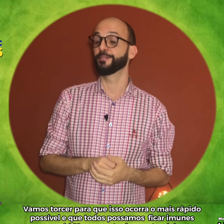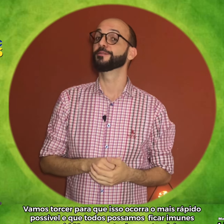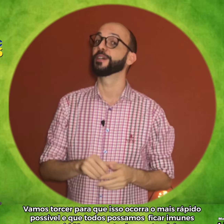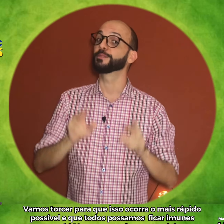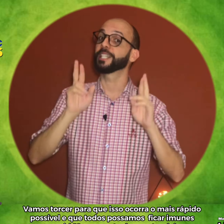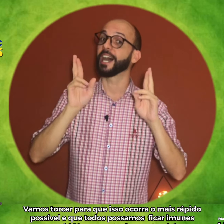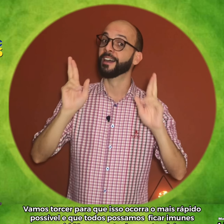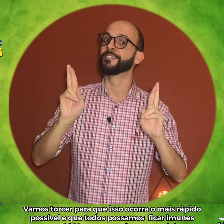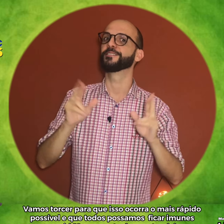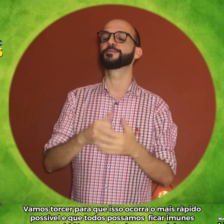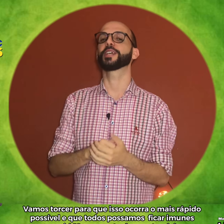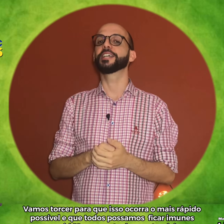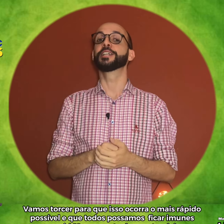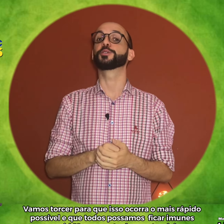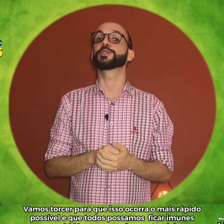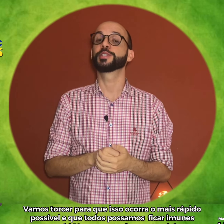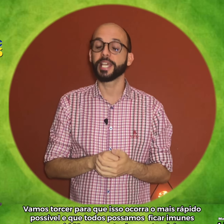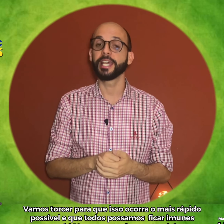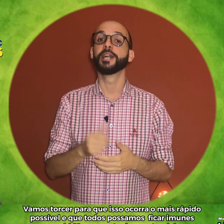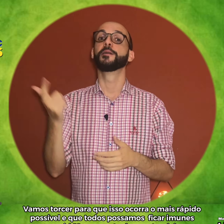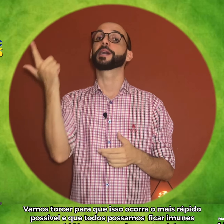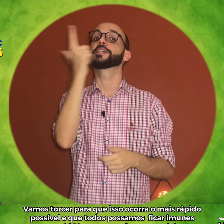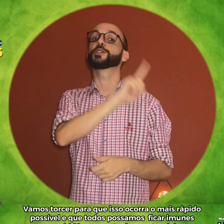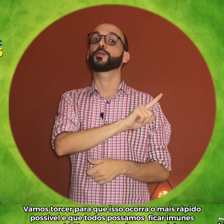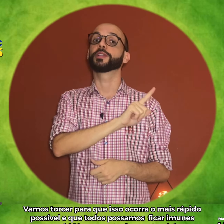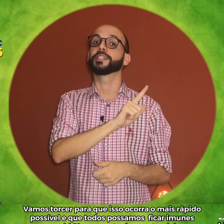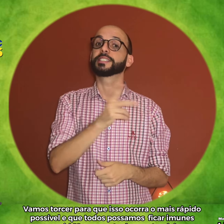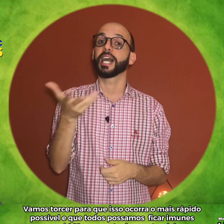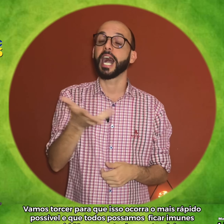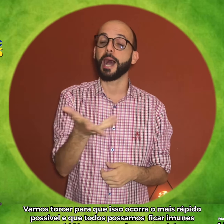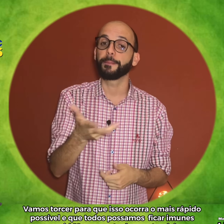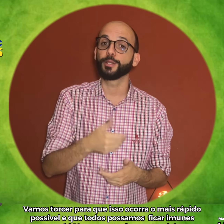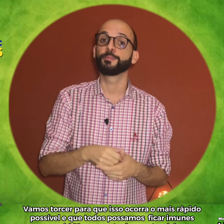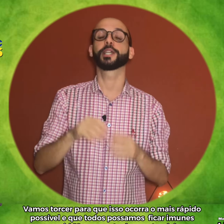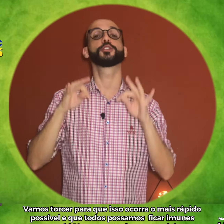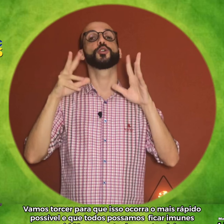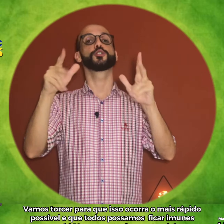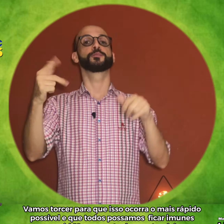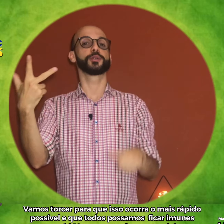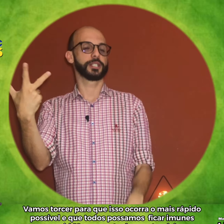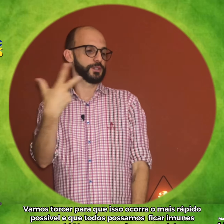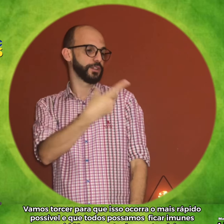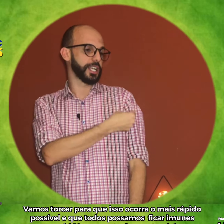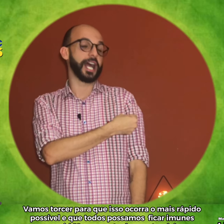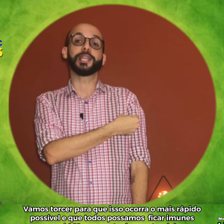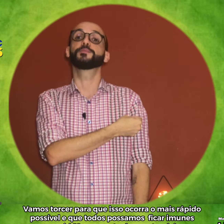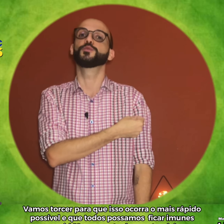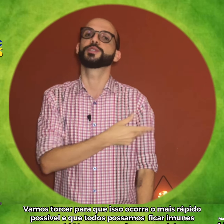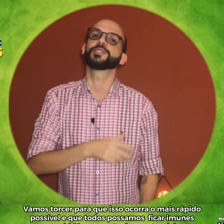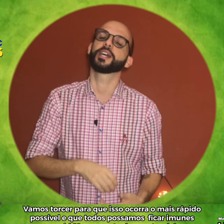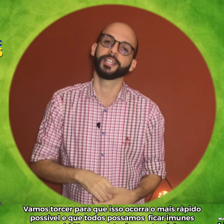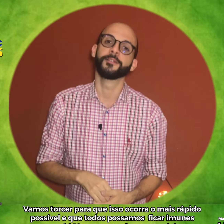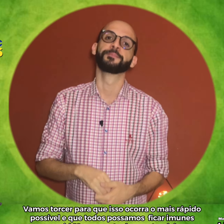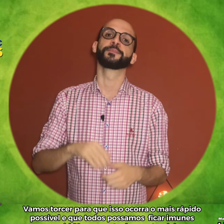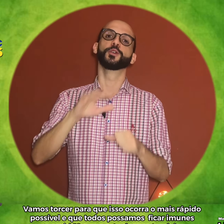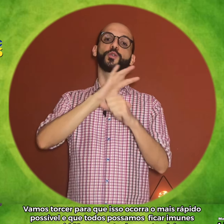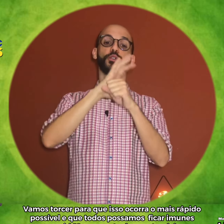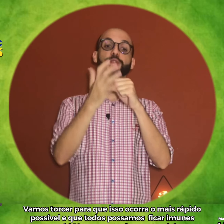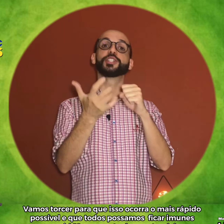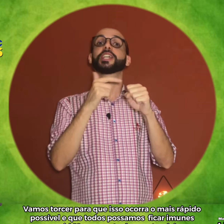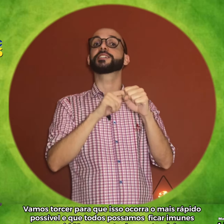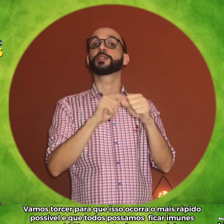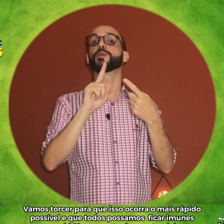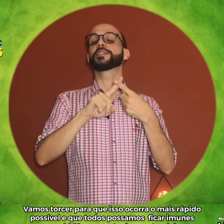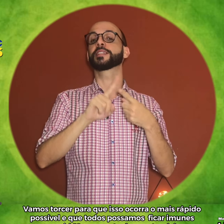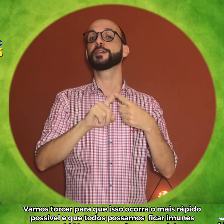Então, vamos lá. Vamos aí torcer pra que isso aconteça rápido e pra que todos possamos ficar imunes aí do